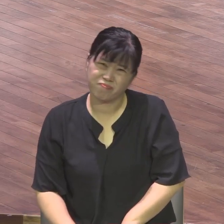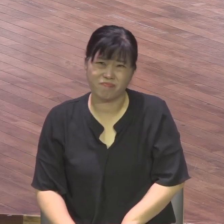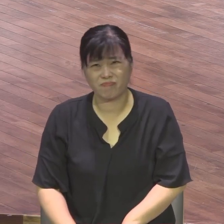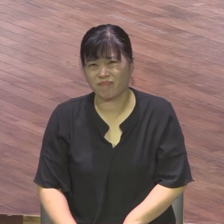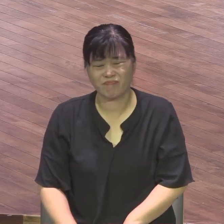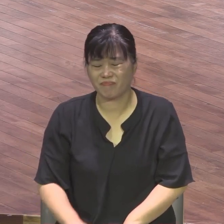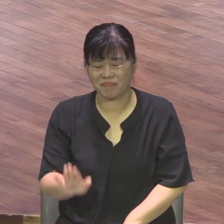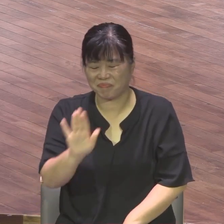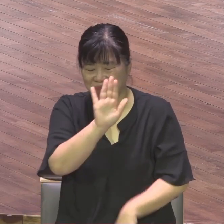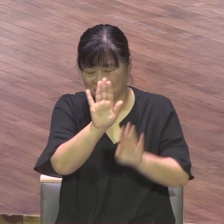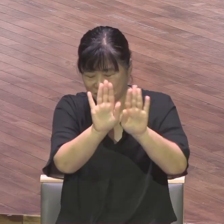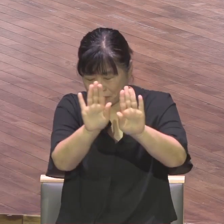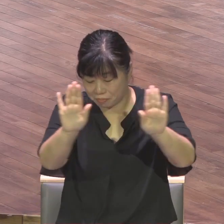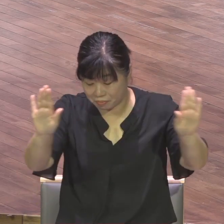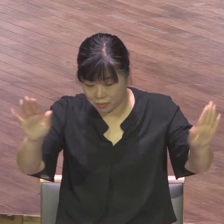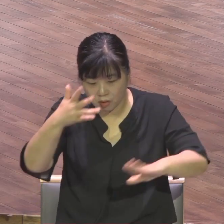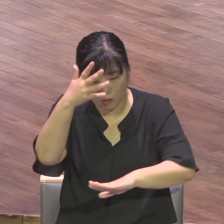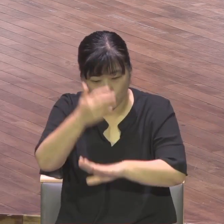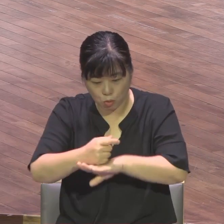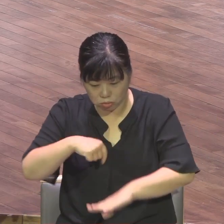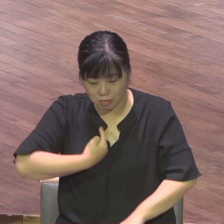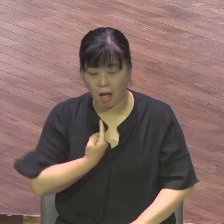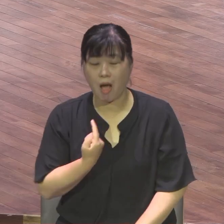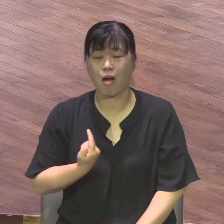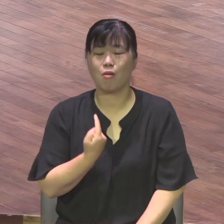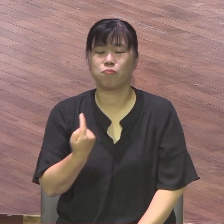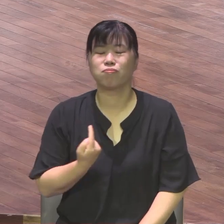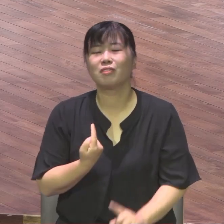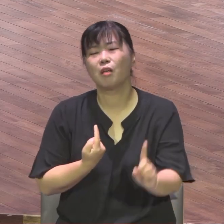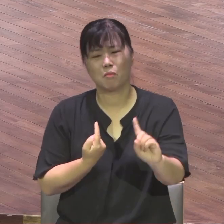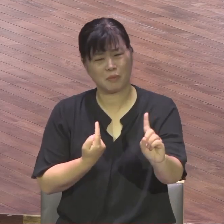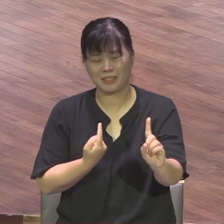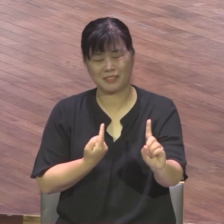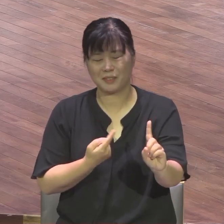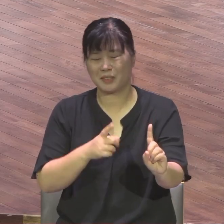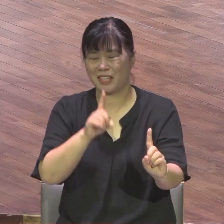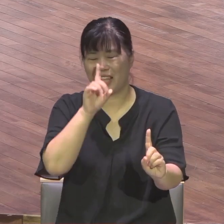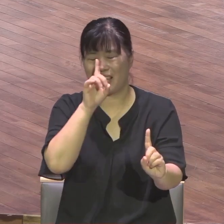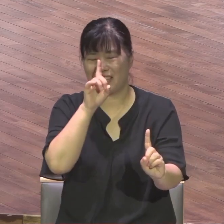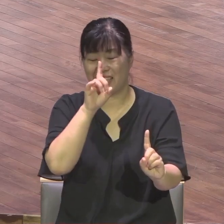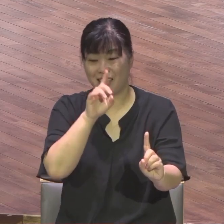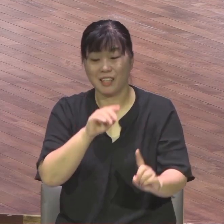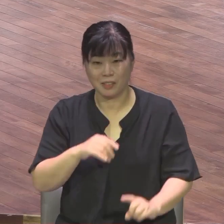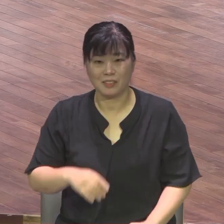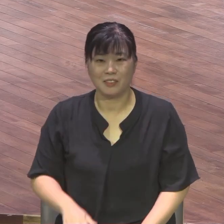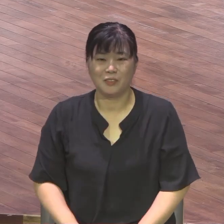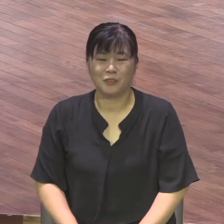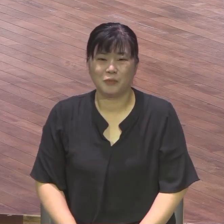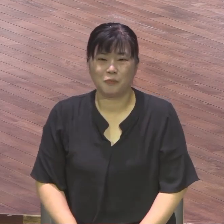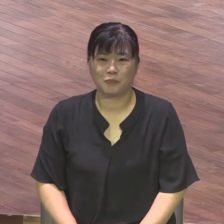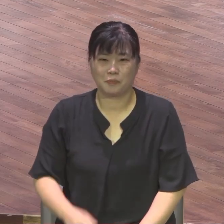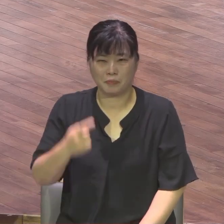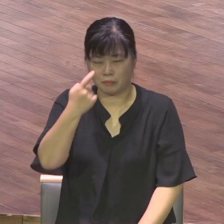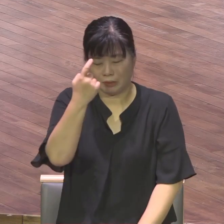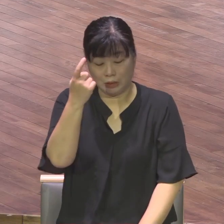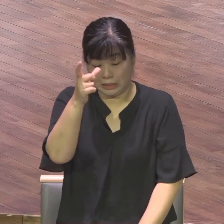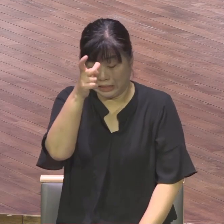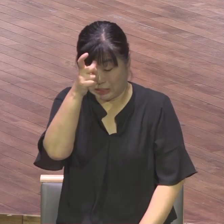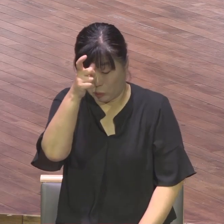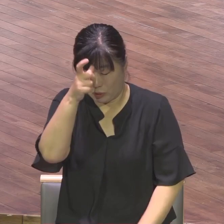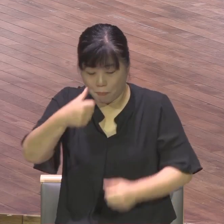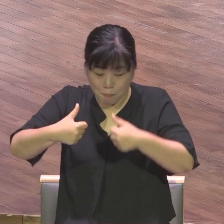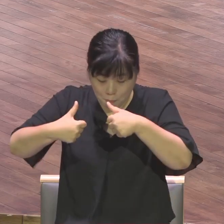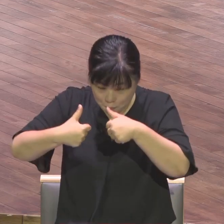바랍니다. 오늘 본문 말씀을 통해서 예언교회 전승도는 편견을 아웃시켜 2, 3천 나라 5천조